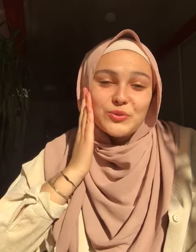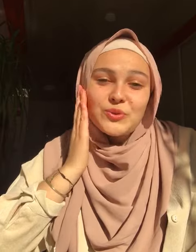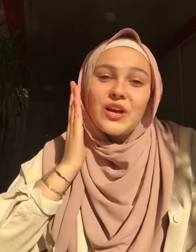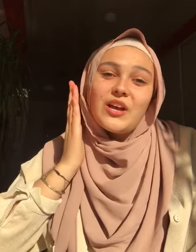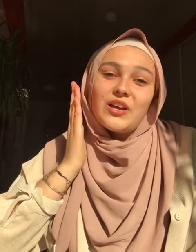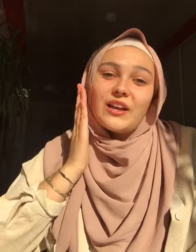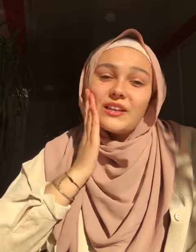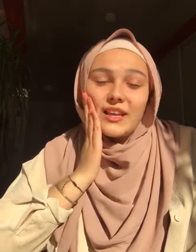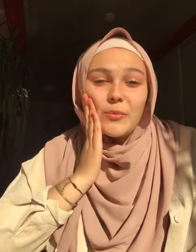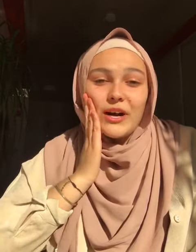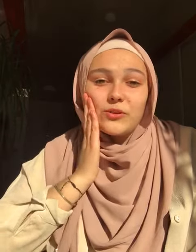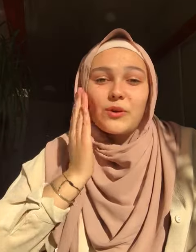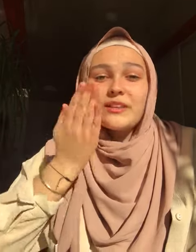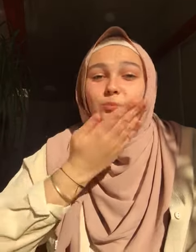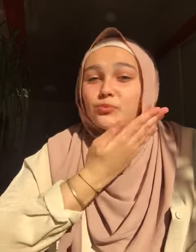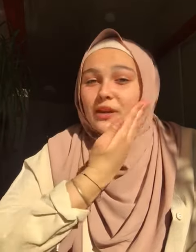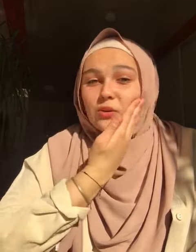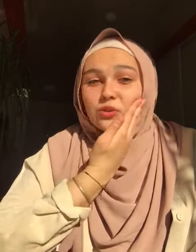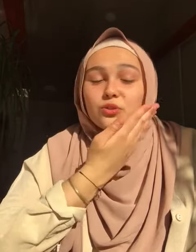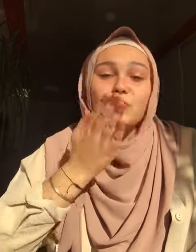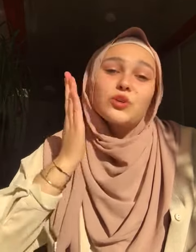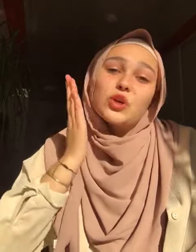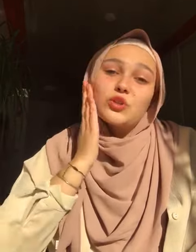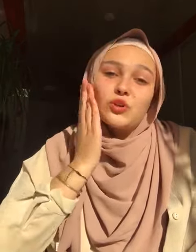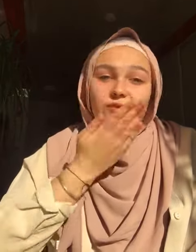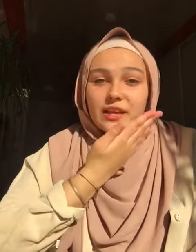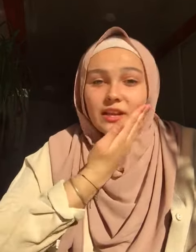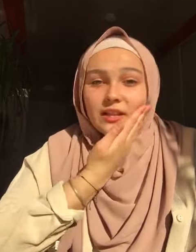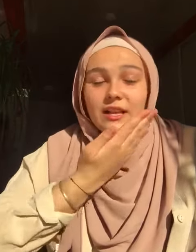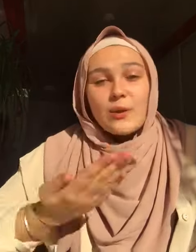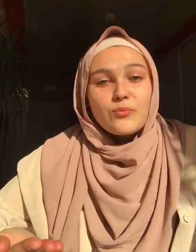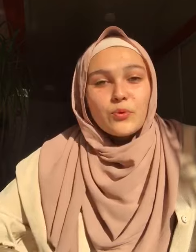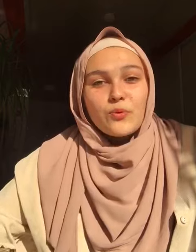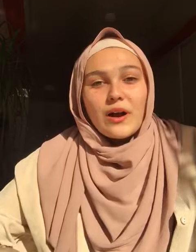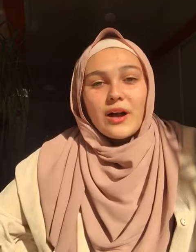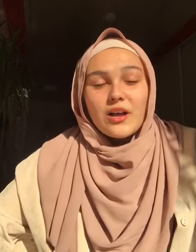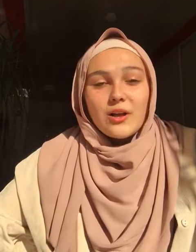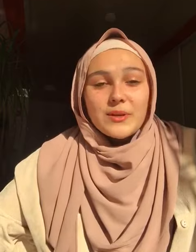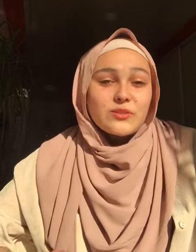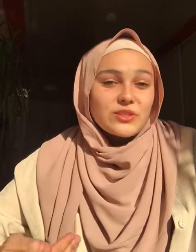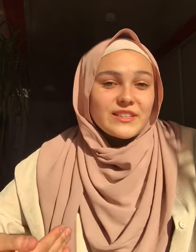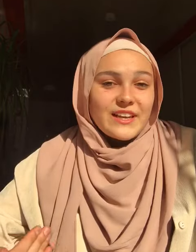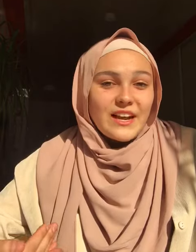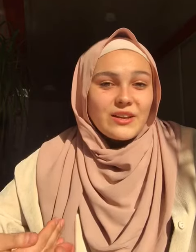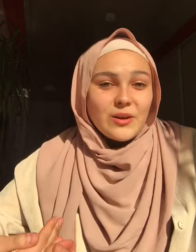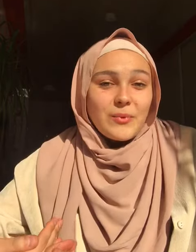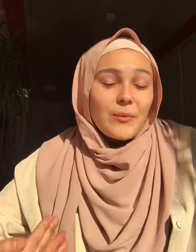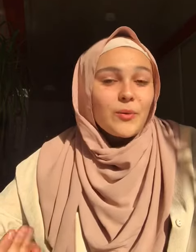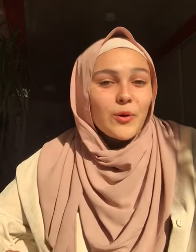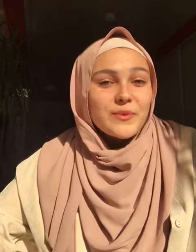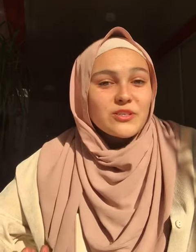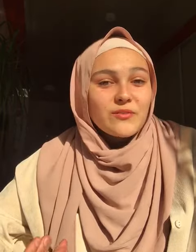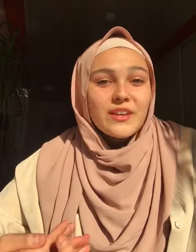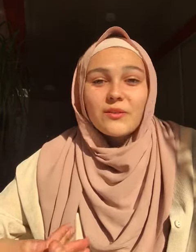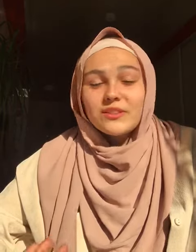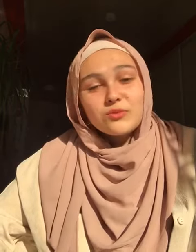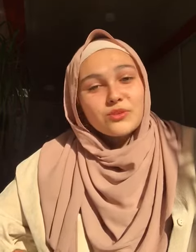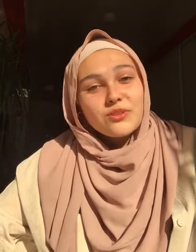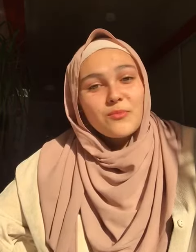joue d'abord à droite, puis à gauche. Donc janvier. Pourquoi? Parce qu'en général, le 1er janvier, on est tous ensemble, on